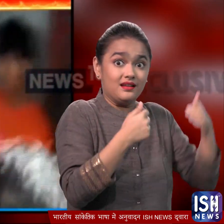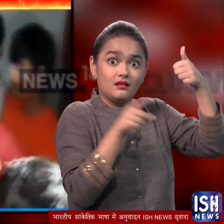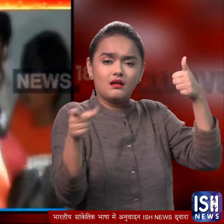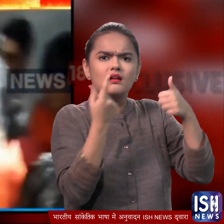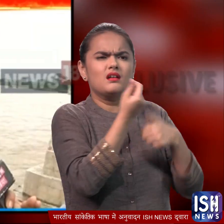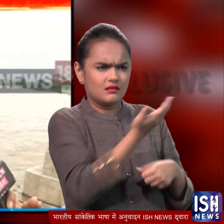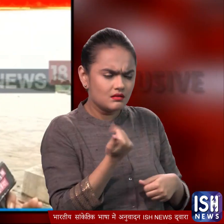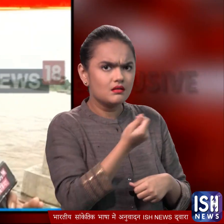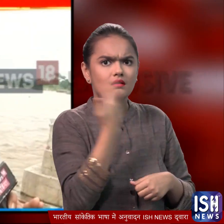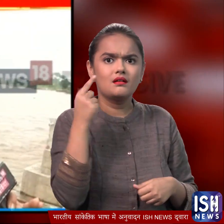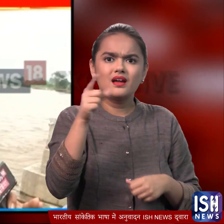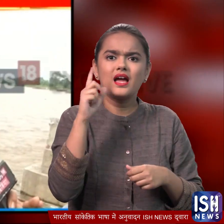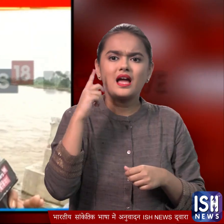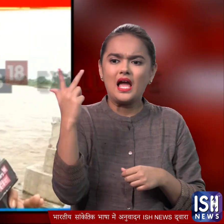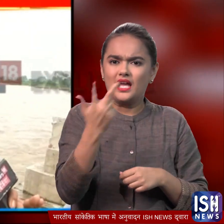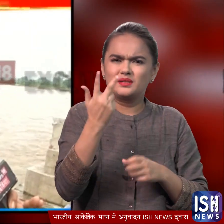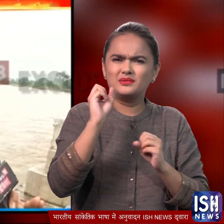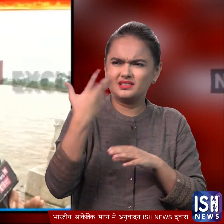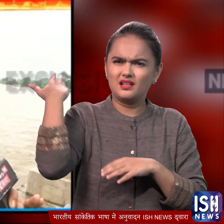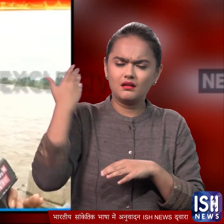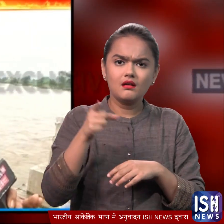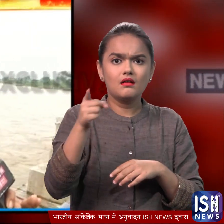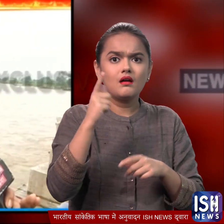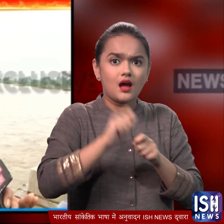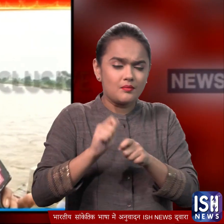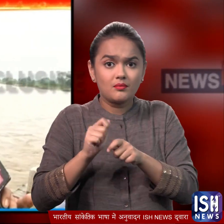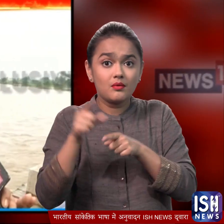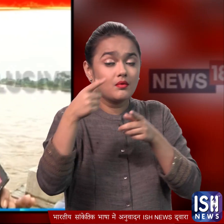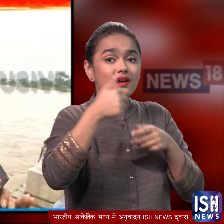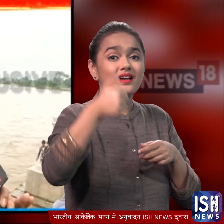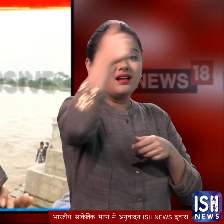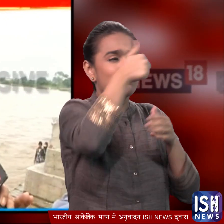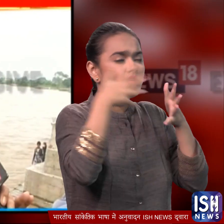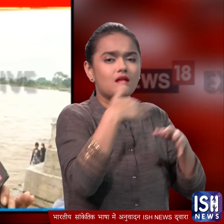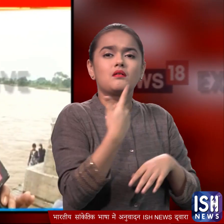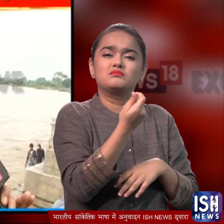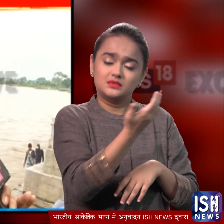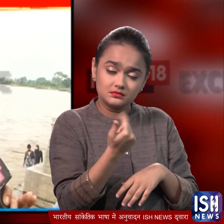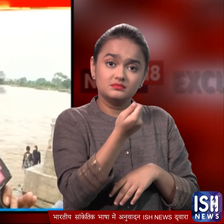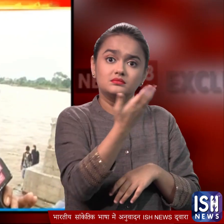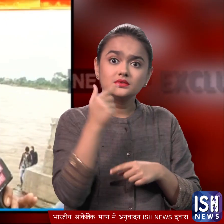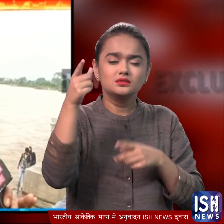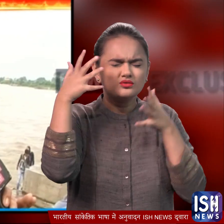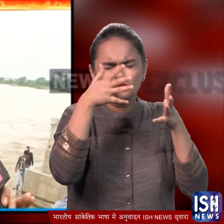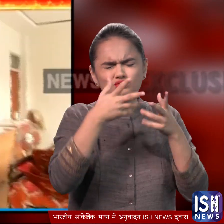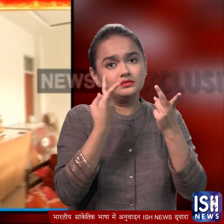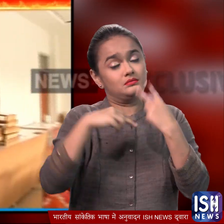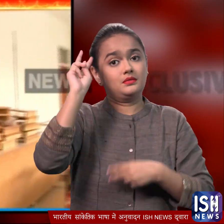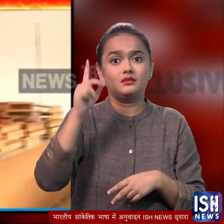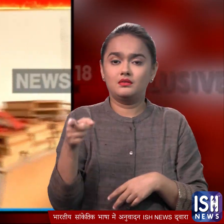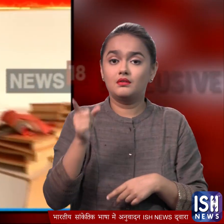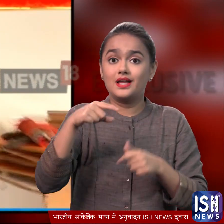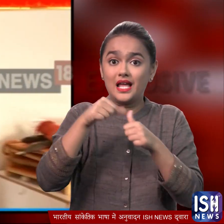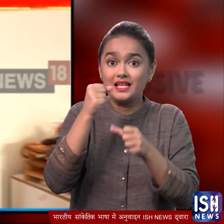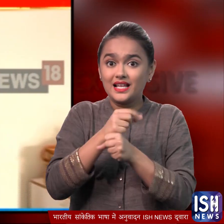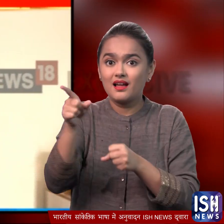का बहाना ढूंढते थे। 8-9 महीने से ही वो ये सब काम में लगे हुए थे, गुरुजी के पीछे लगे हुए थे। कभी पैसा मांगते थे, उनको परेशान करते थे। आनंद